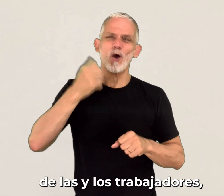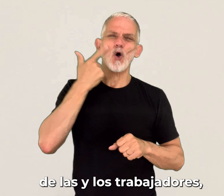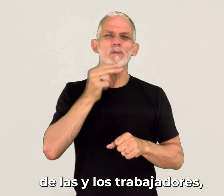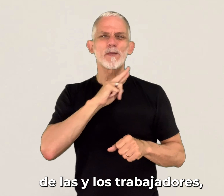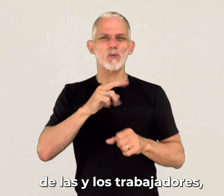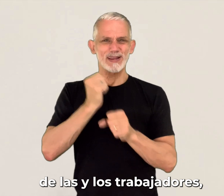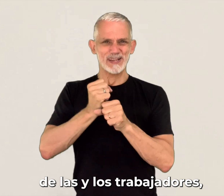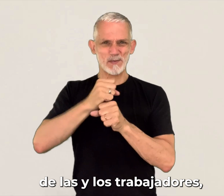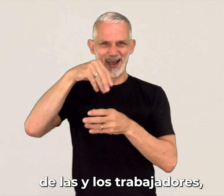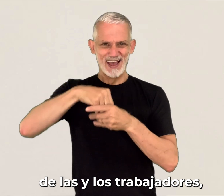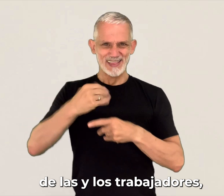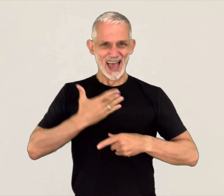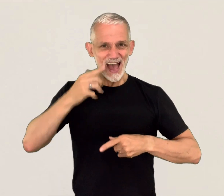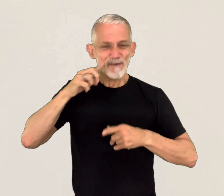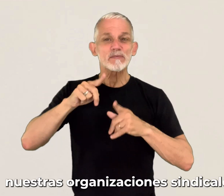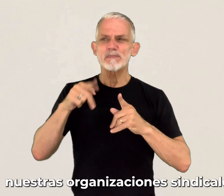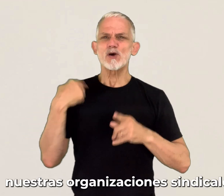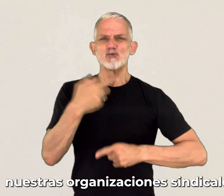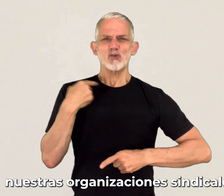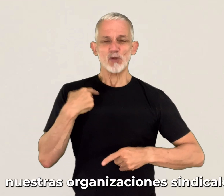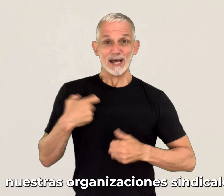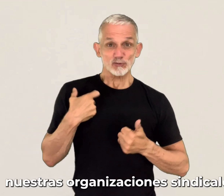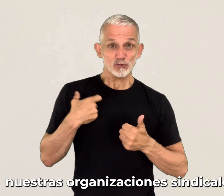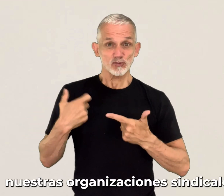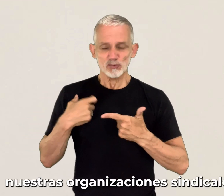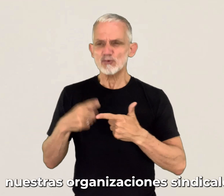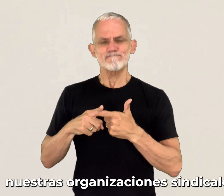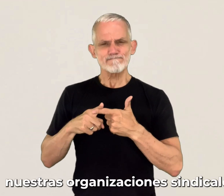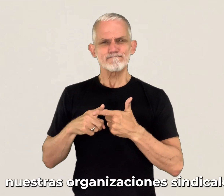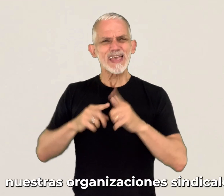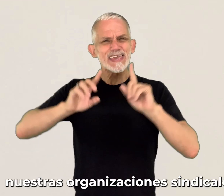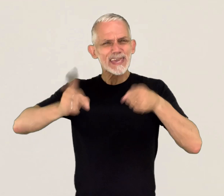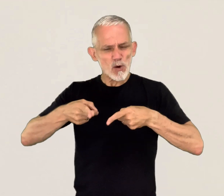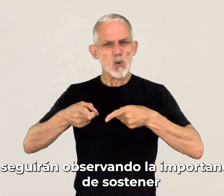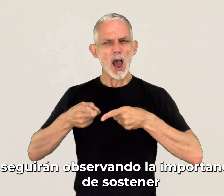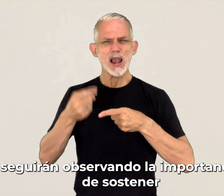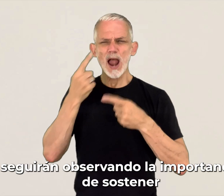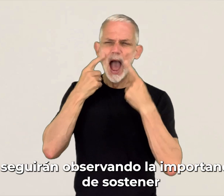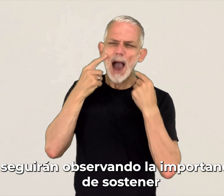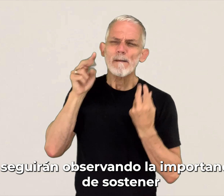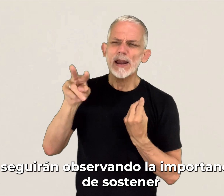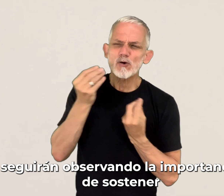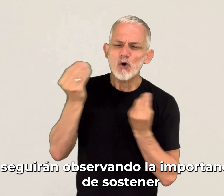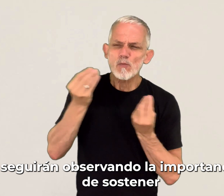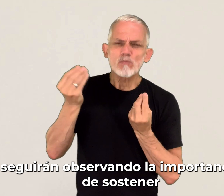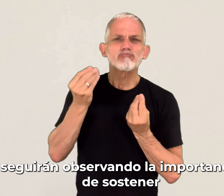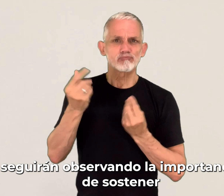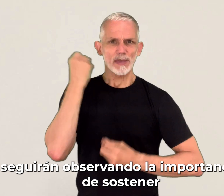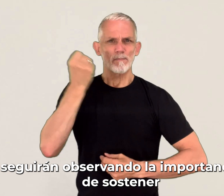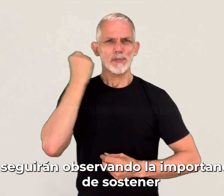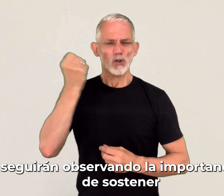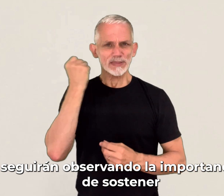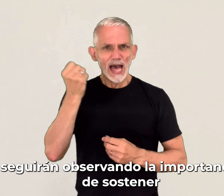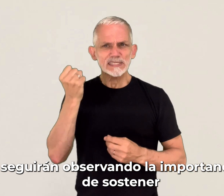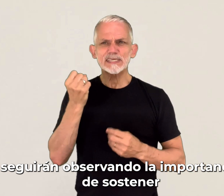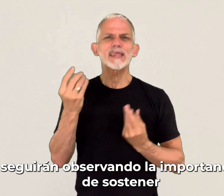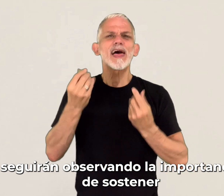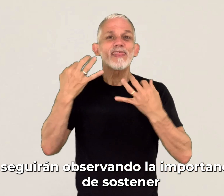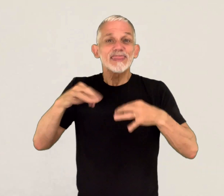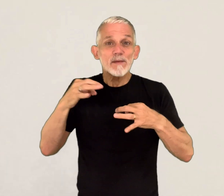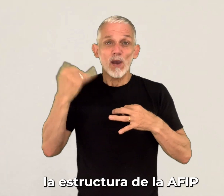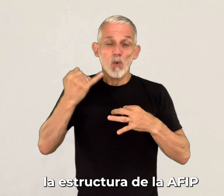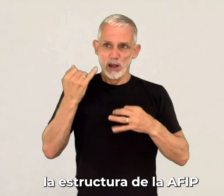de las y los trabajadores nuestras organizaciones sindicales seguirán observando la importancia de